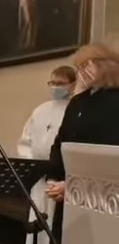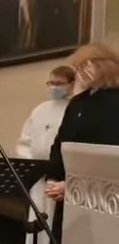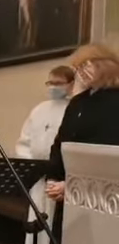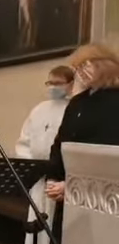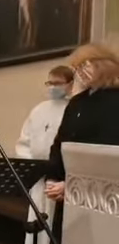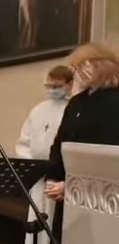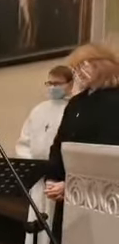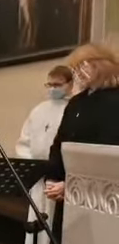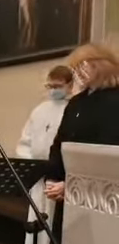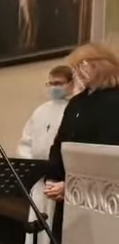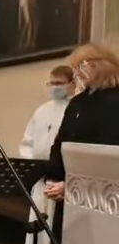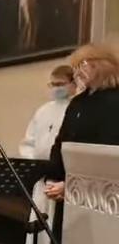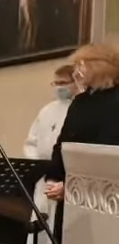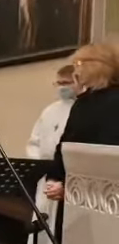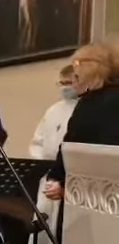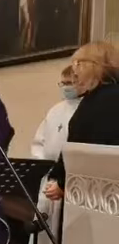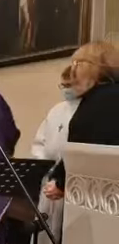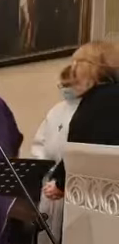La Santa Messa.